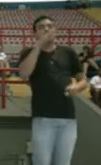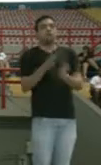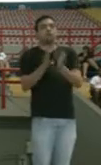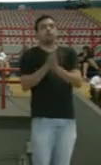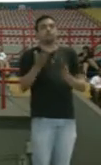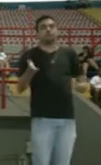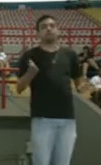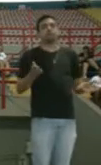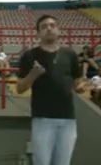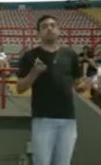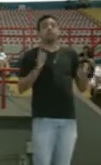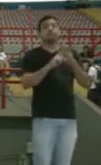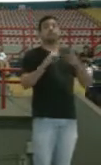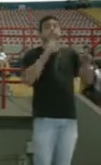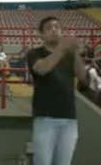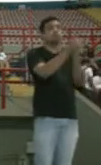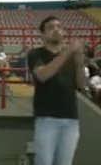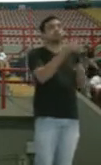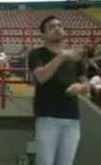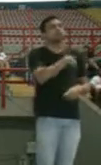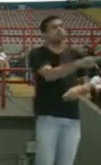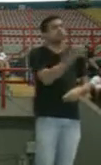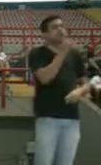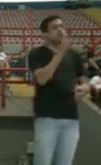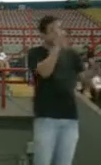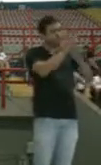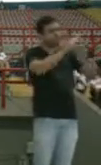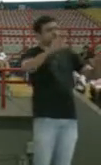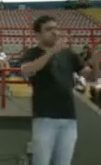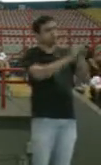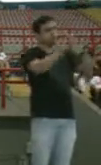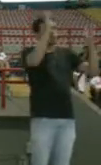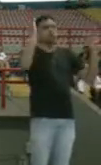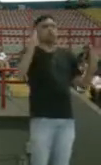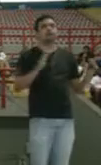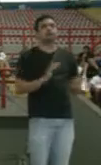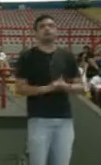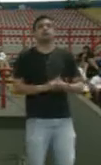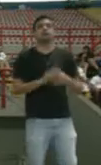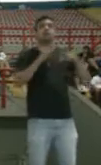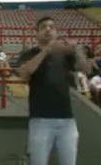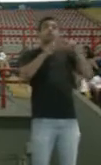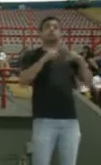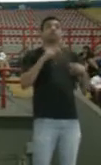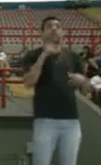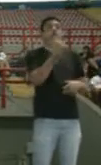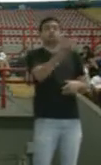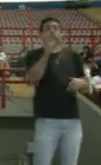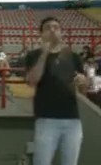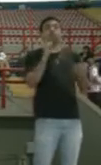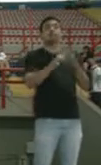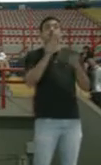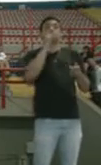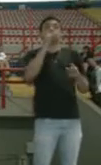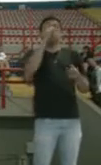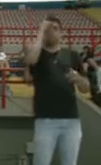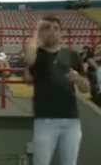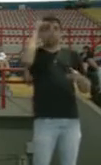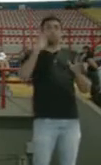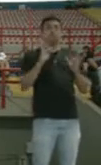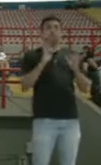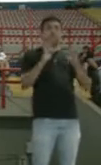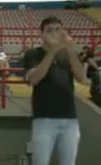filho. Se você encontrar um pobre, se tu tem filho, não, pode ser pobre, rapaz. Porque isso não existe, não. Lógico que o pobre com